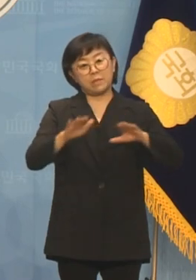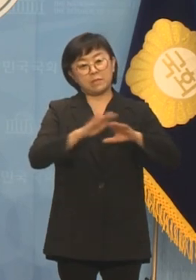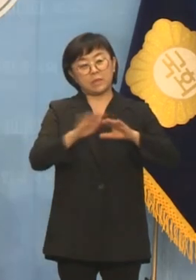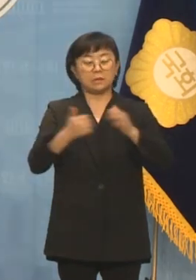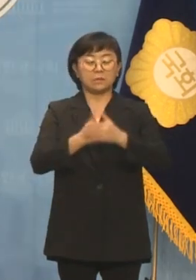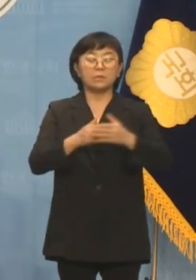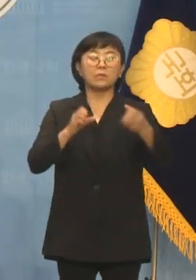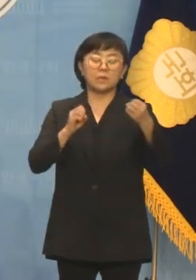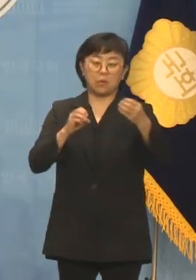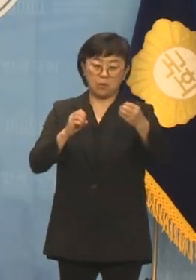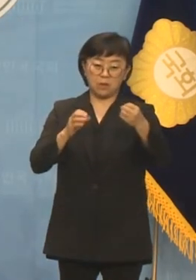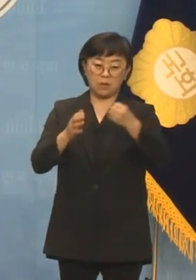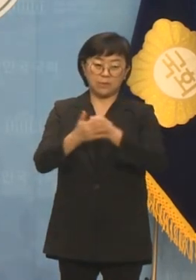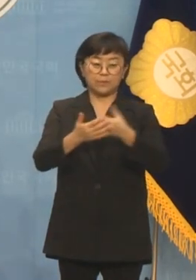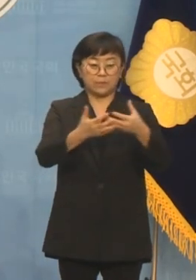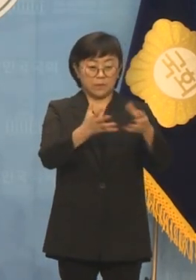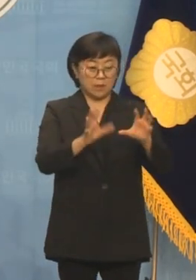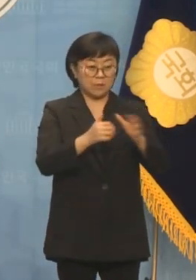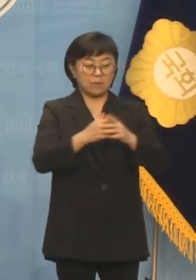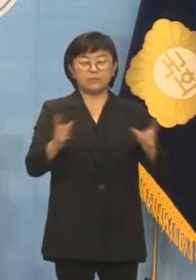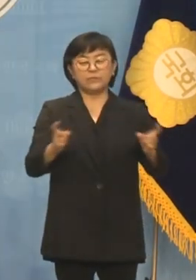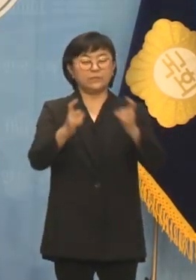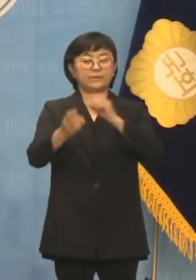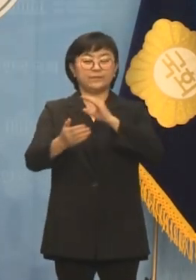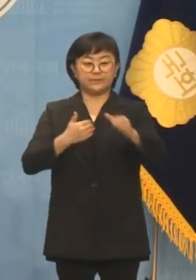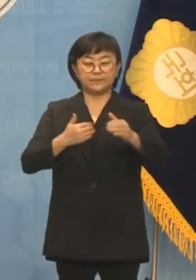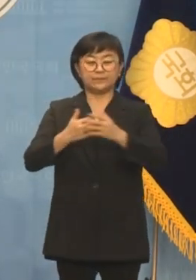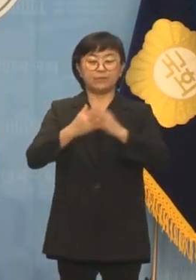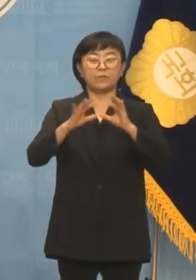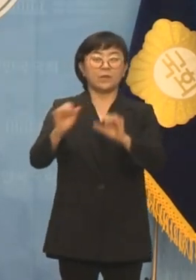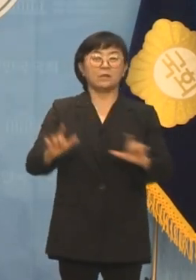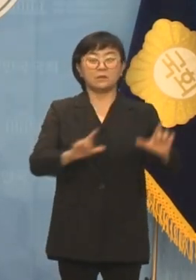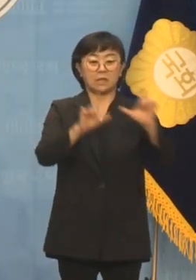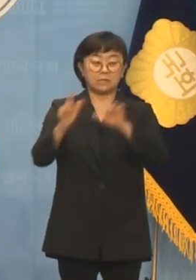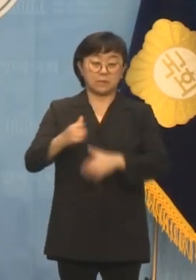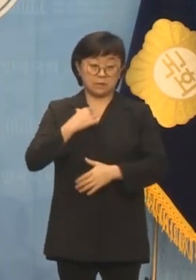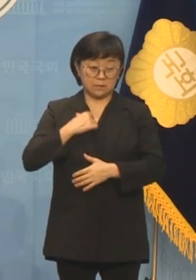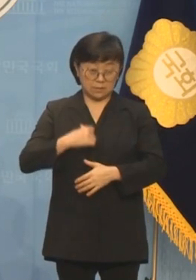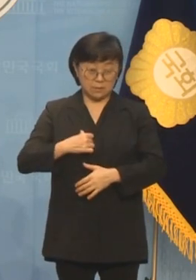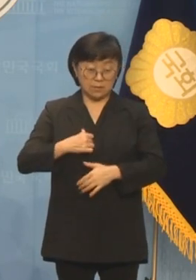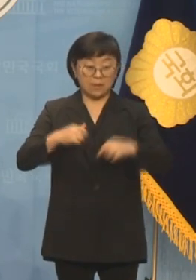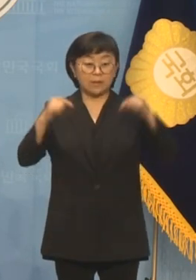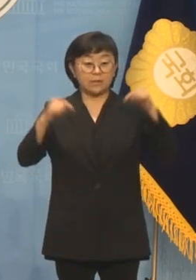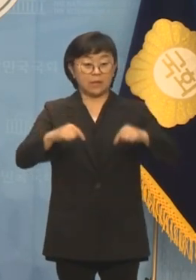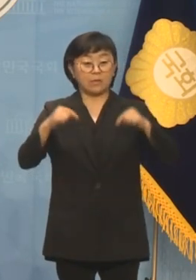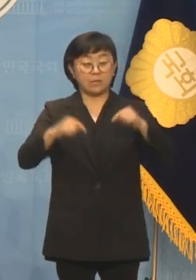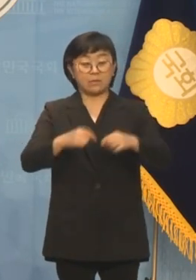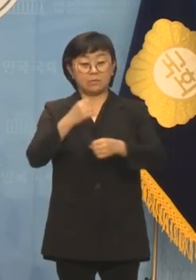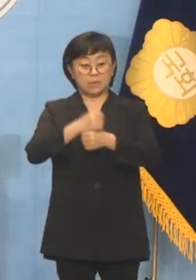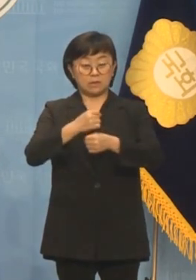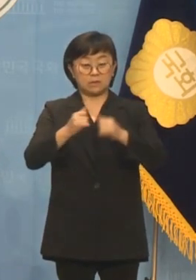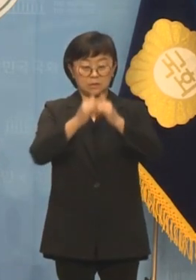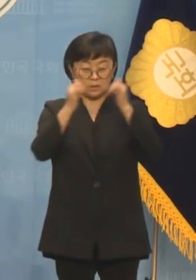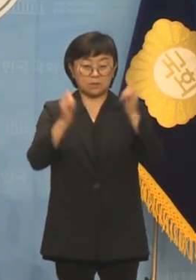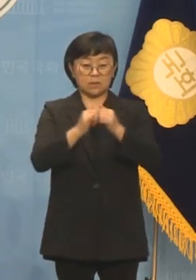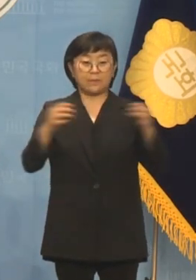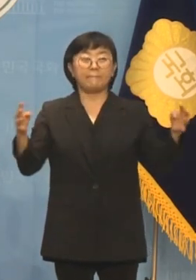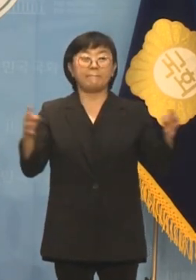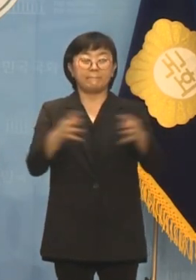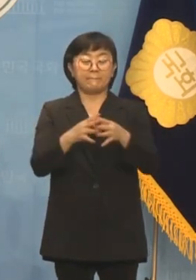대화, 당파적 투쟁에 앞서 민상을 위한 인내, 타협으로 만드는 사회적